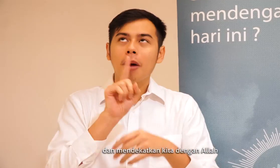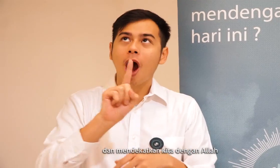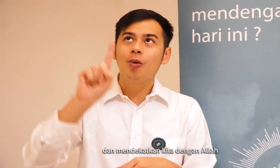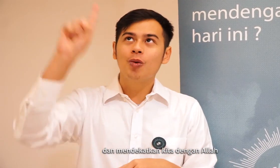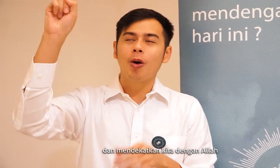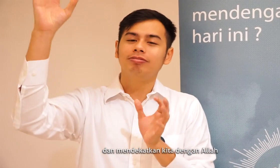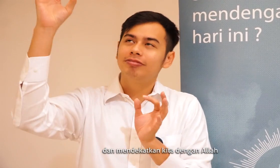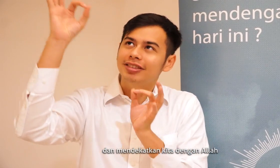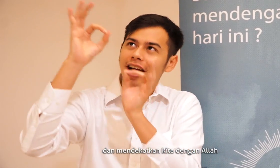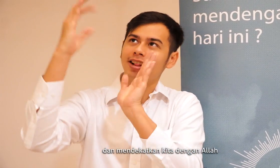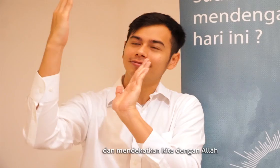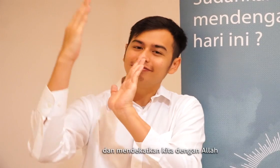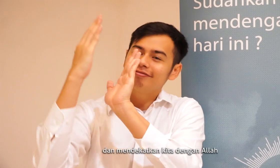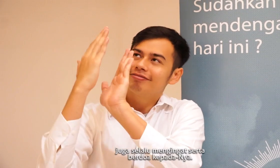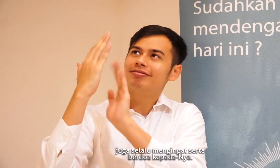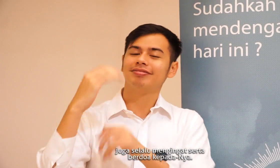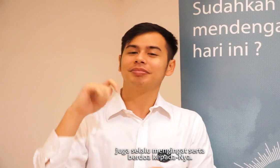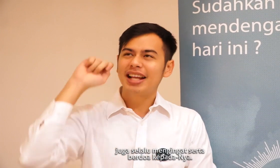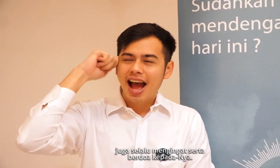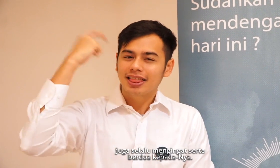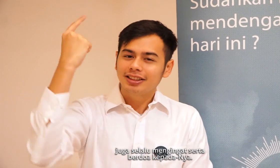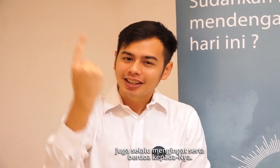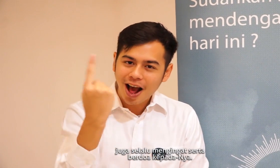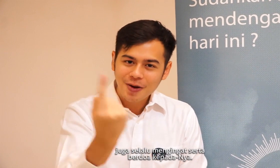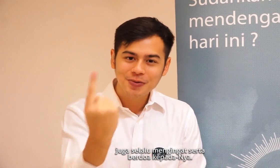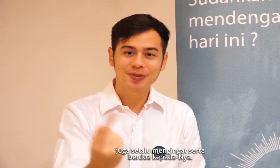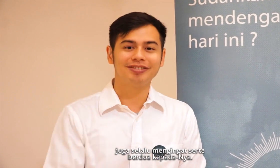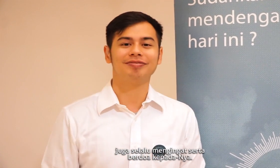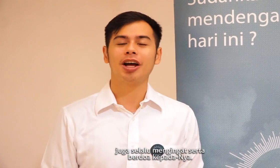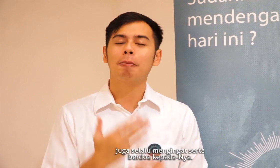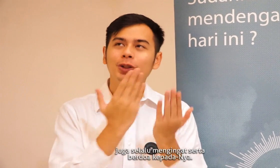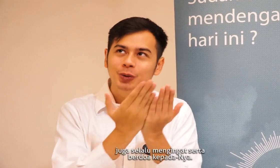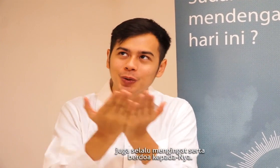mendekatkan kita dengan Allah. Juga selalu mengingat serta berdoa kepadanya.